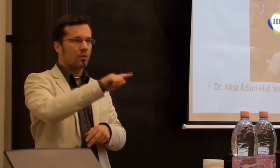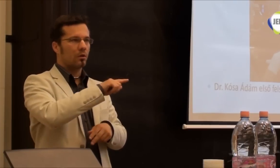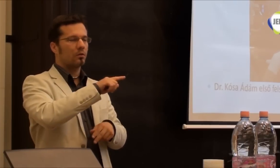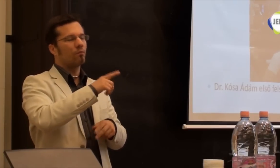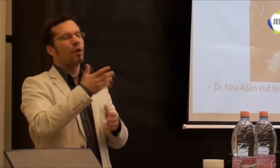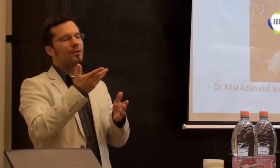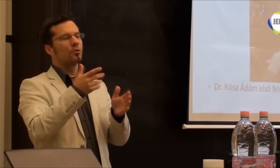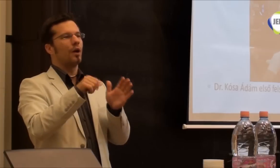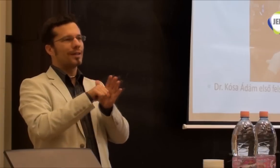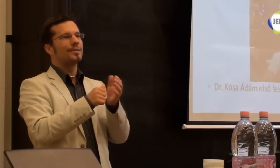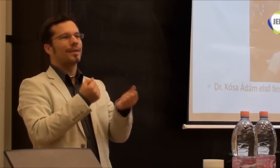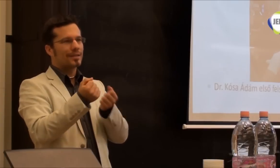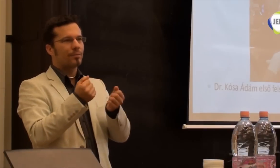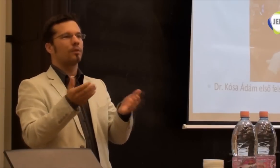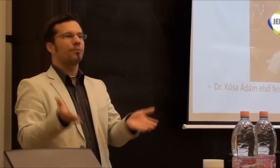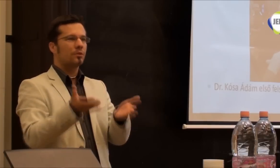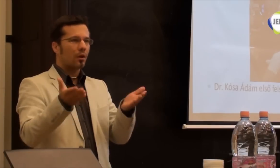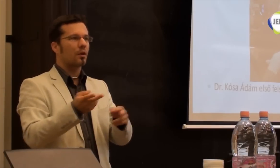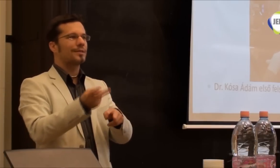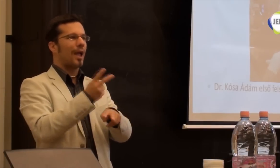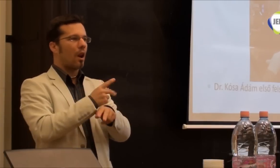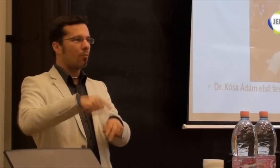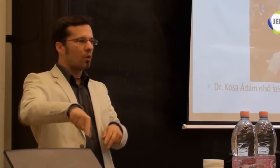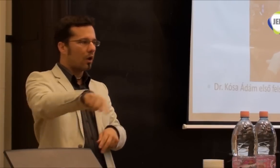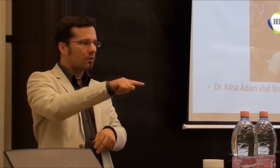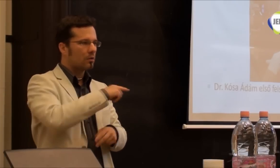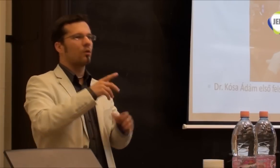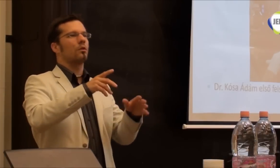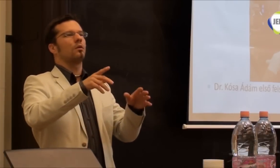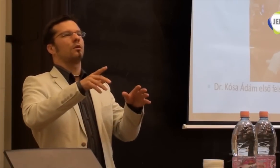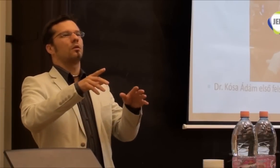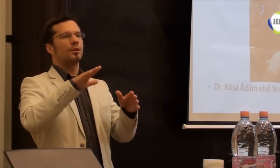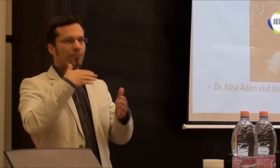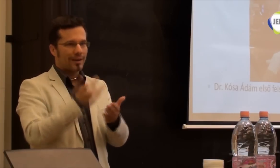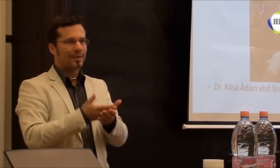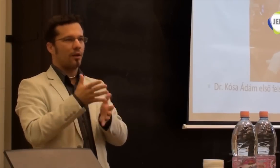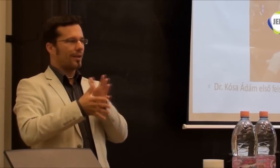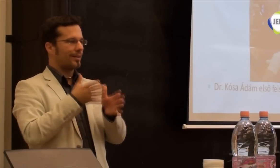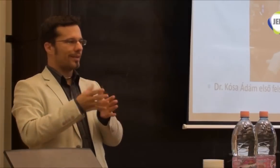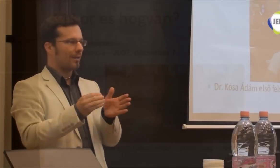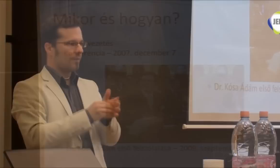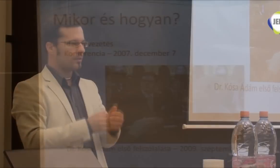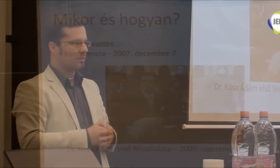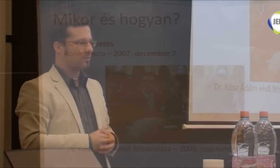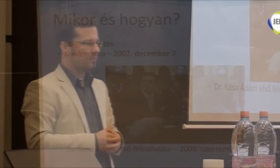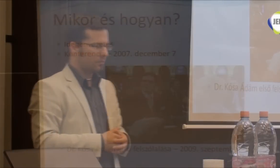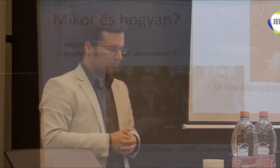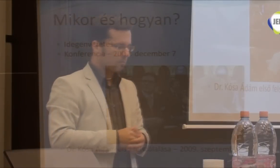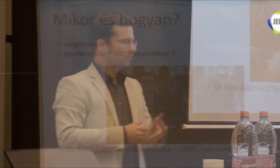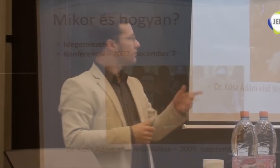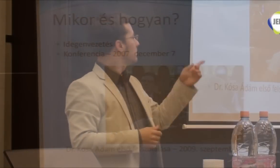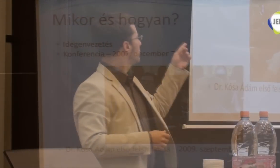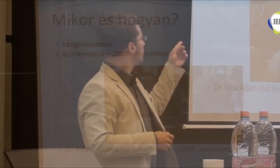Az államok, tehát az ENSZ egyezmény biztatja az államokat arra, hogy ismerjék el a jelnyelvet.